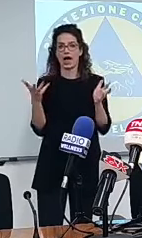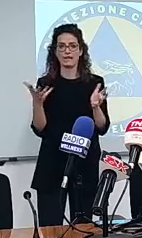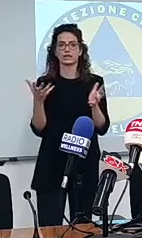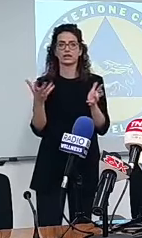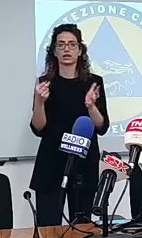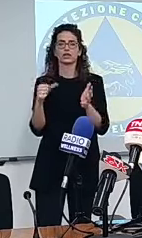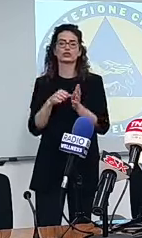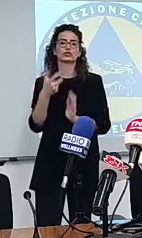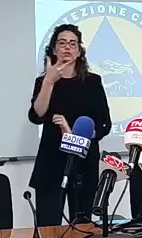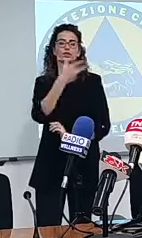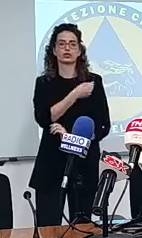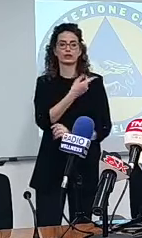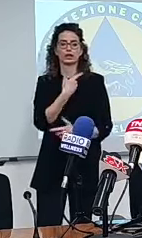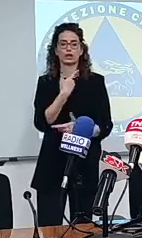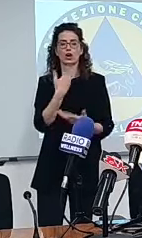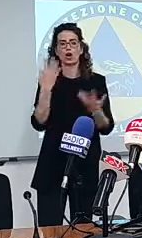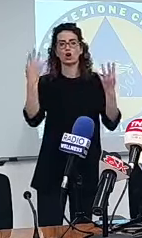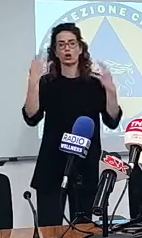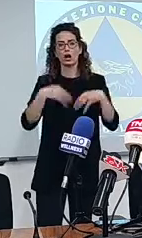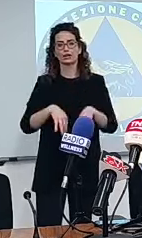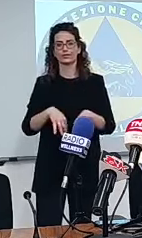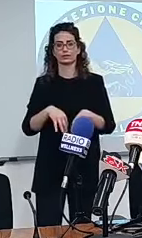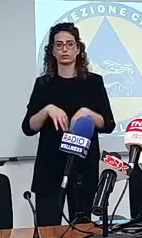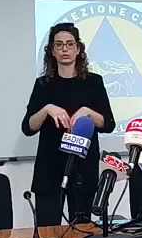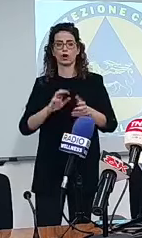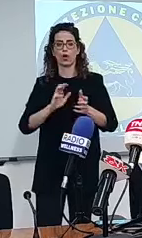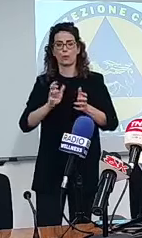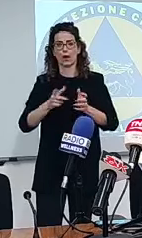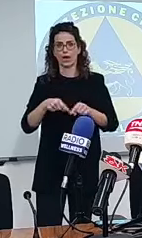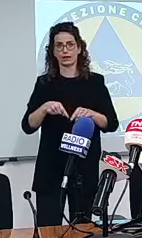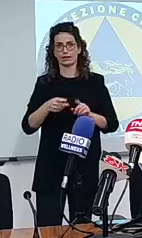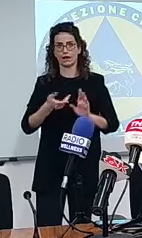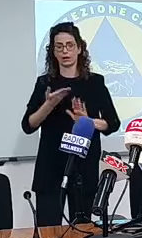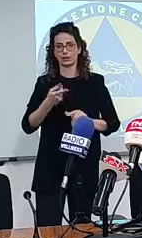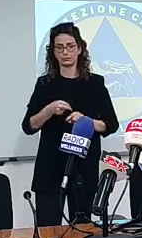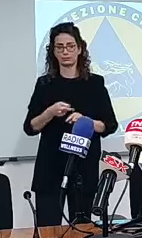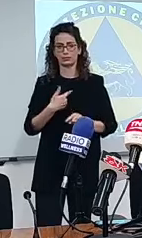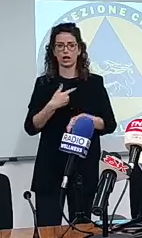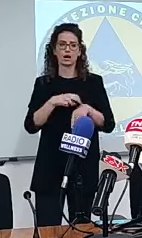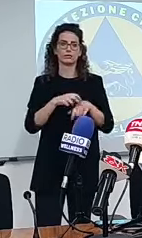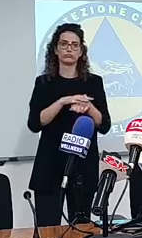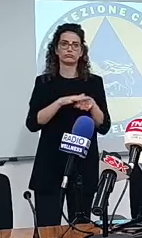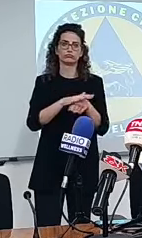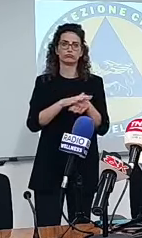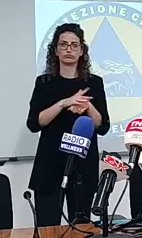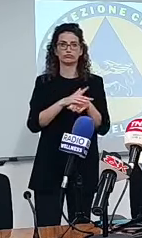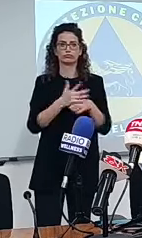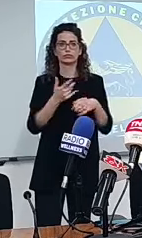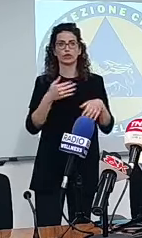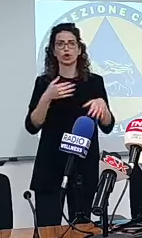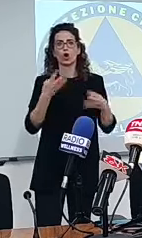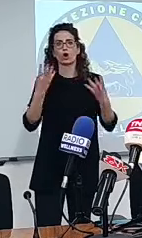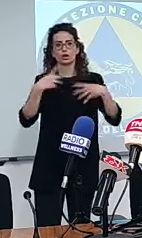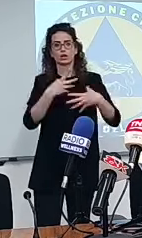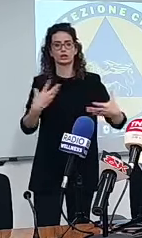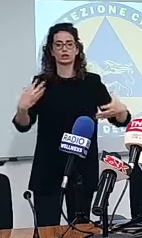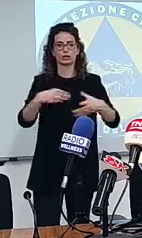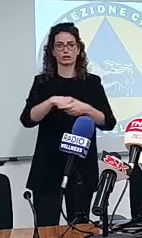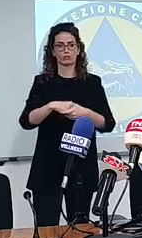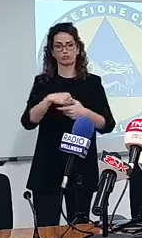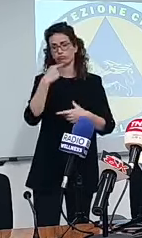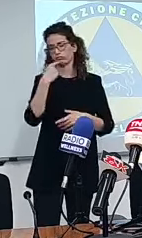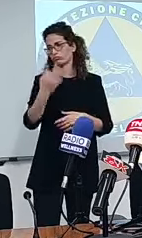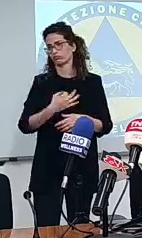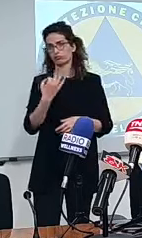insomma l'organizzazione è un'organizzazione più complessa, però loro fanno parte comunque di quella che è l'organizzazione nostra, questo l'abbiamo sempre detto